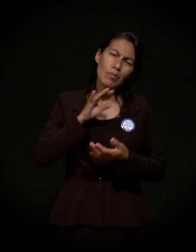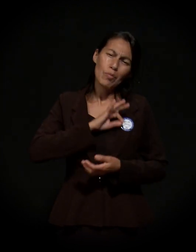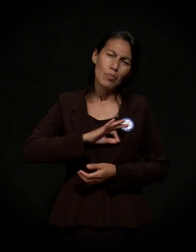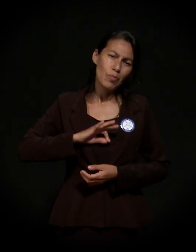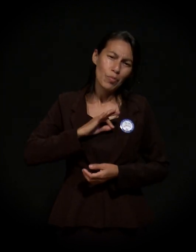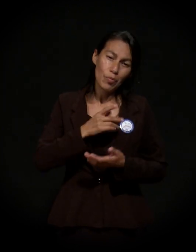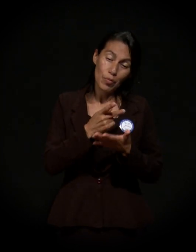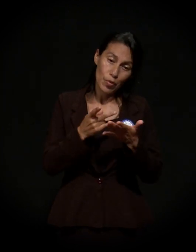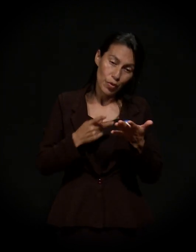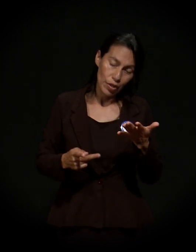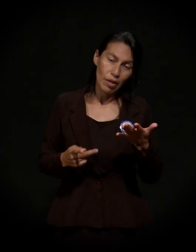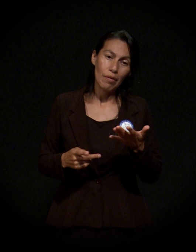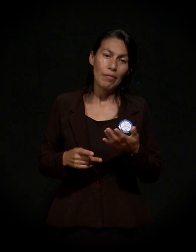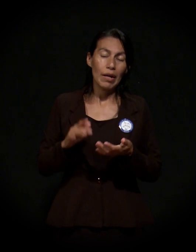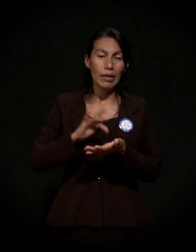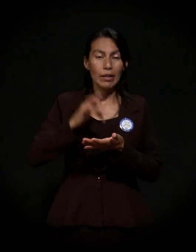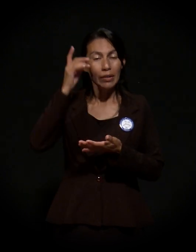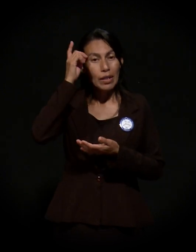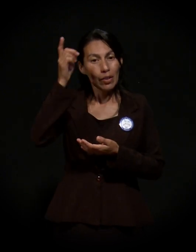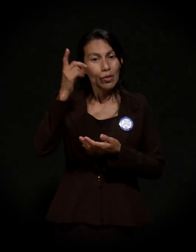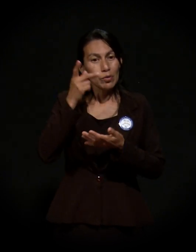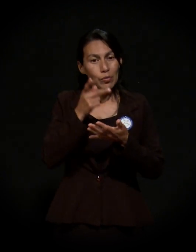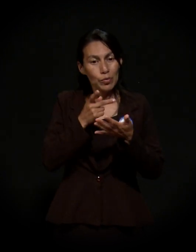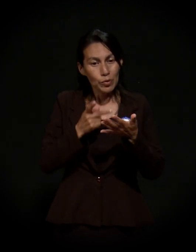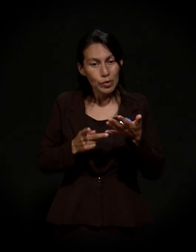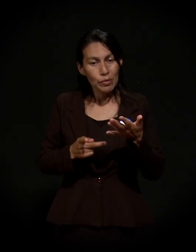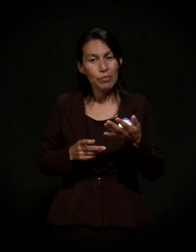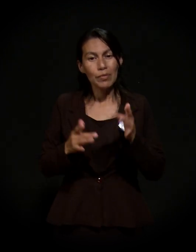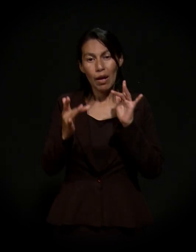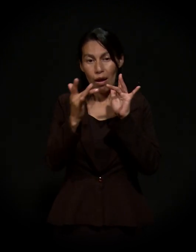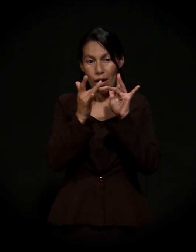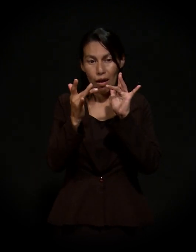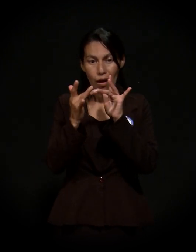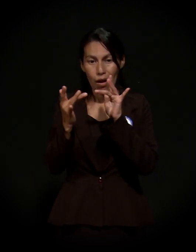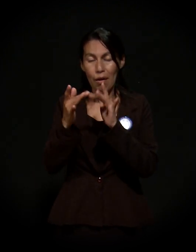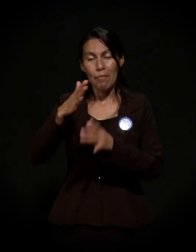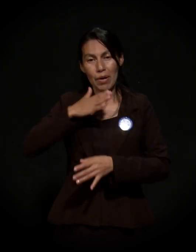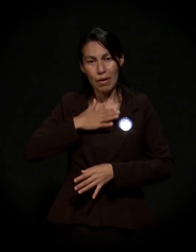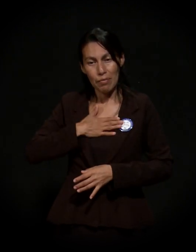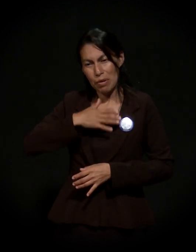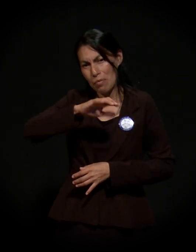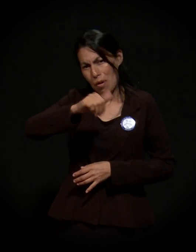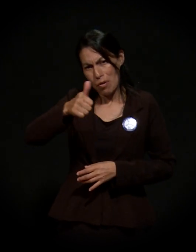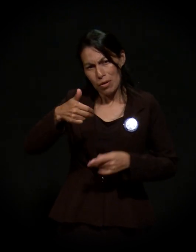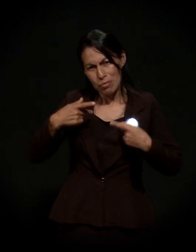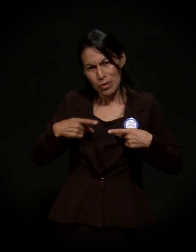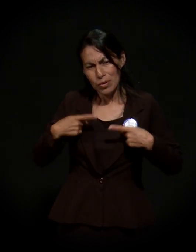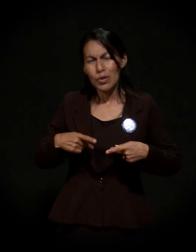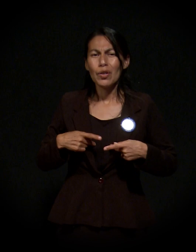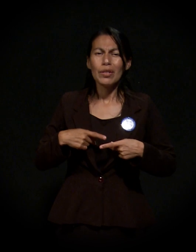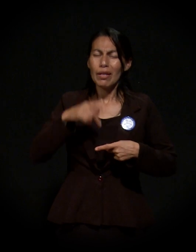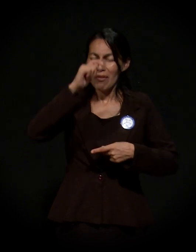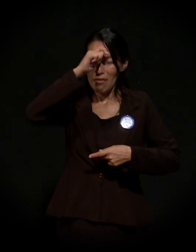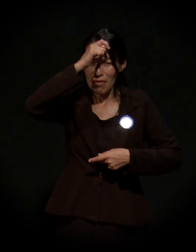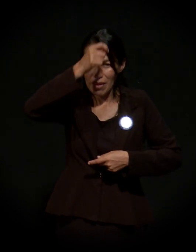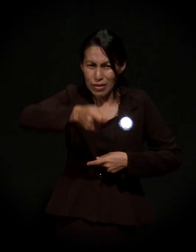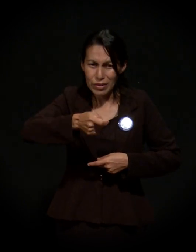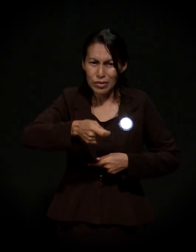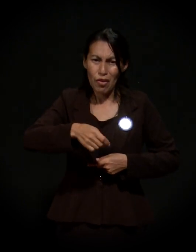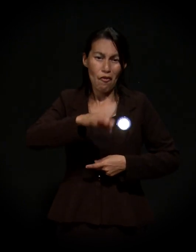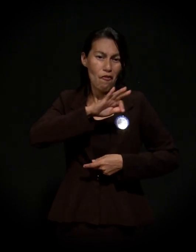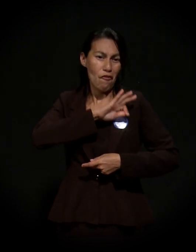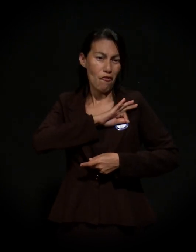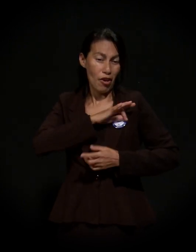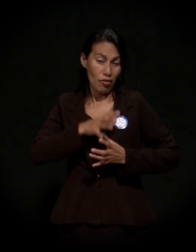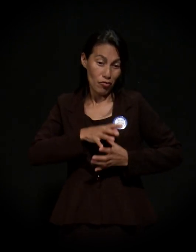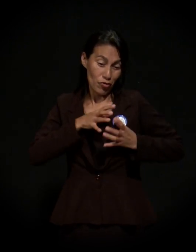tienen transmitiendo. Amén. Porque para mí, y sé que para muchos, es una bendición, amén,